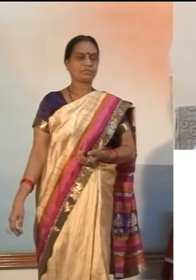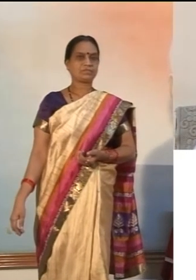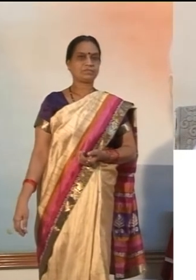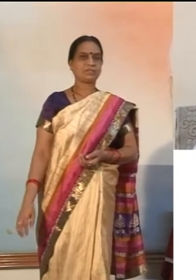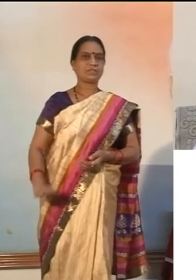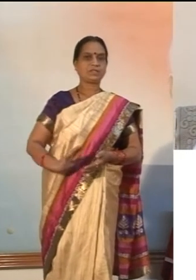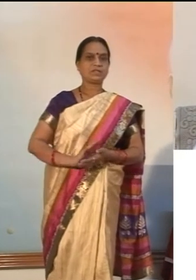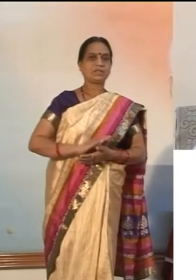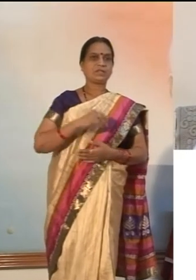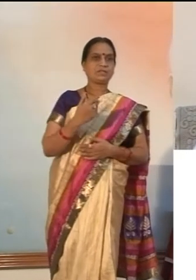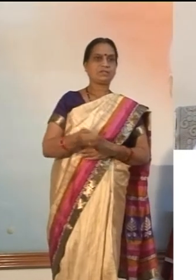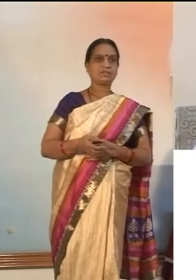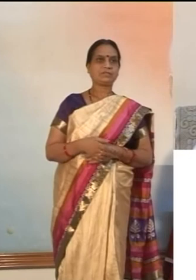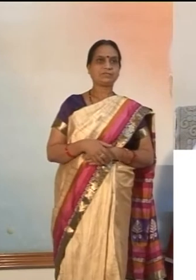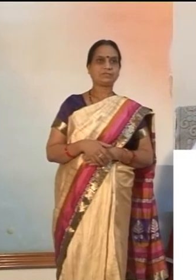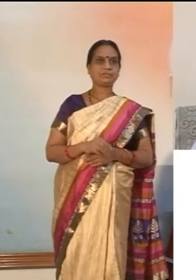अर्थात